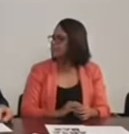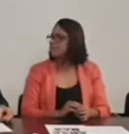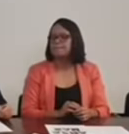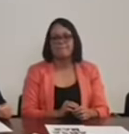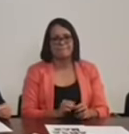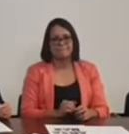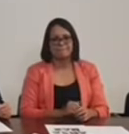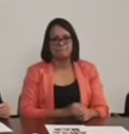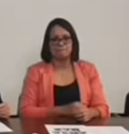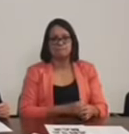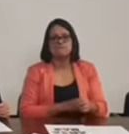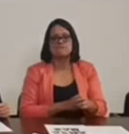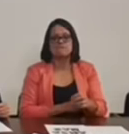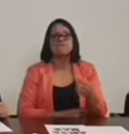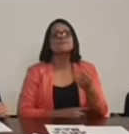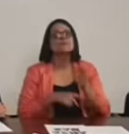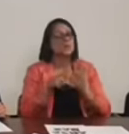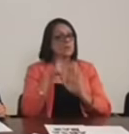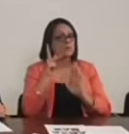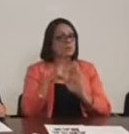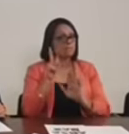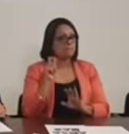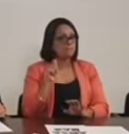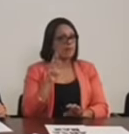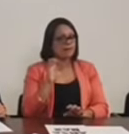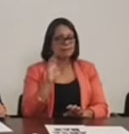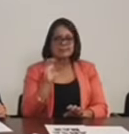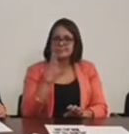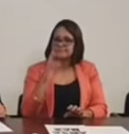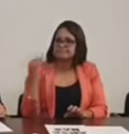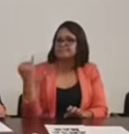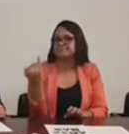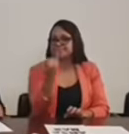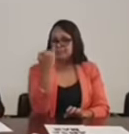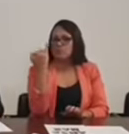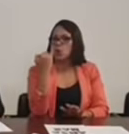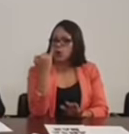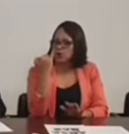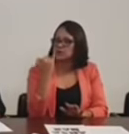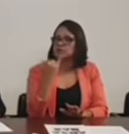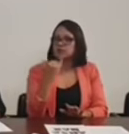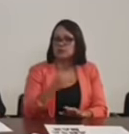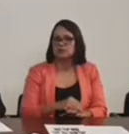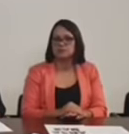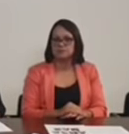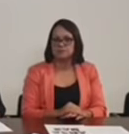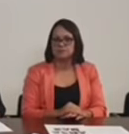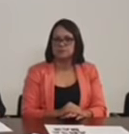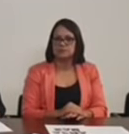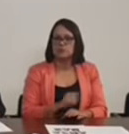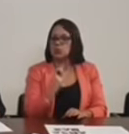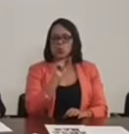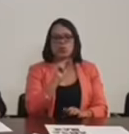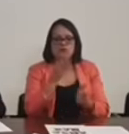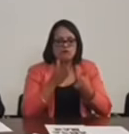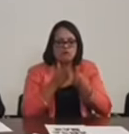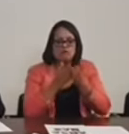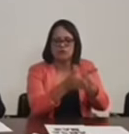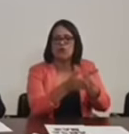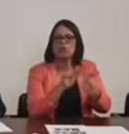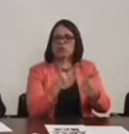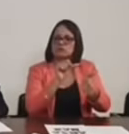Presidente, é um parecer relevantíssimo, importante, que tem o viés de